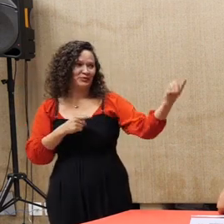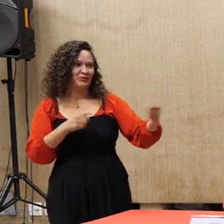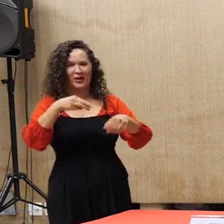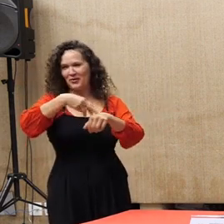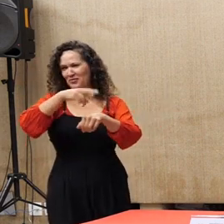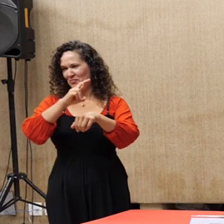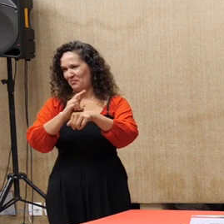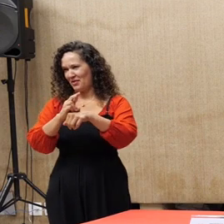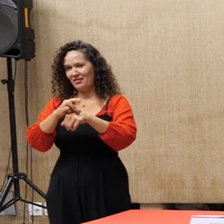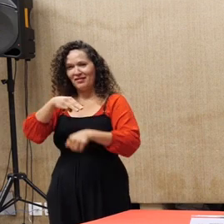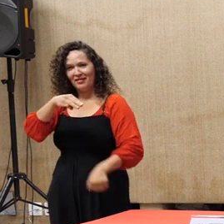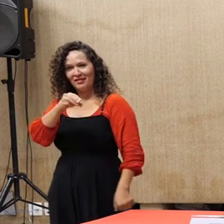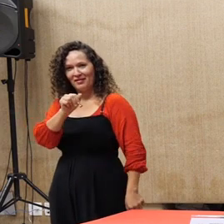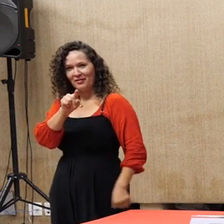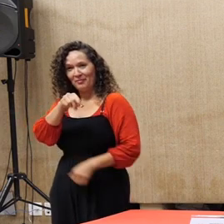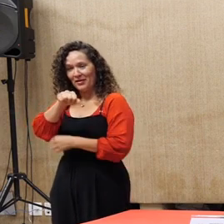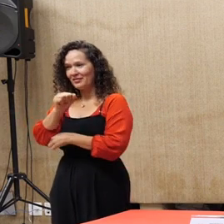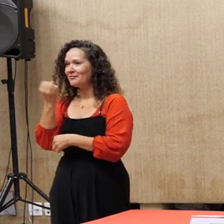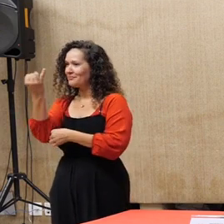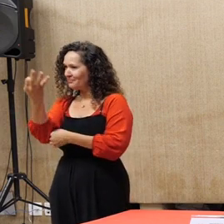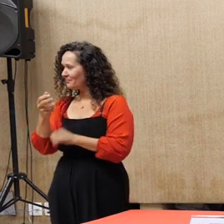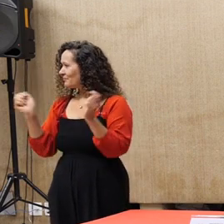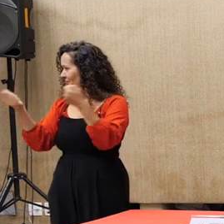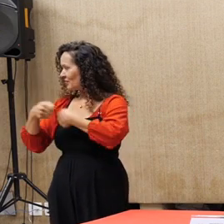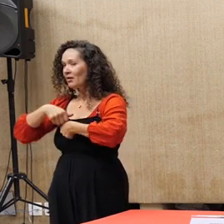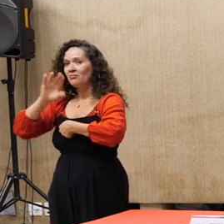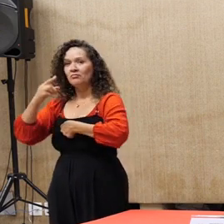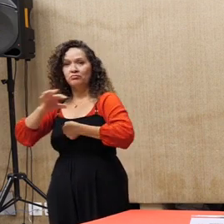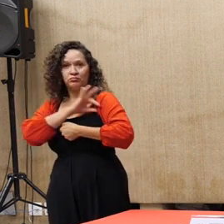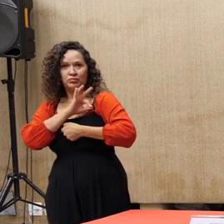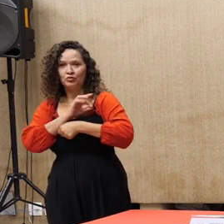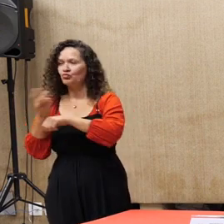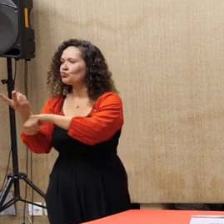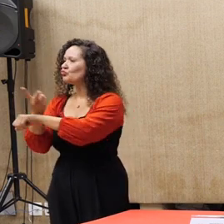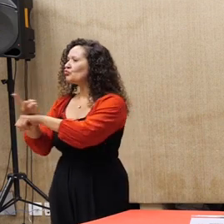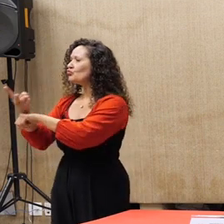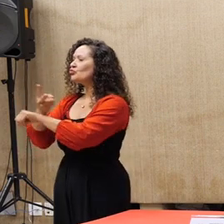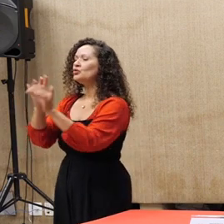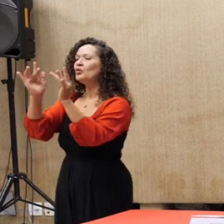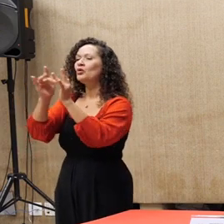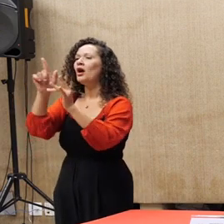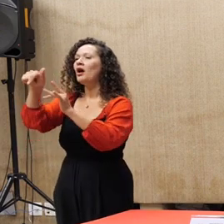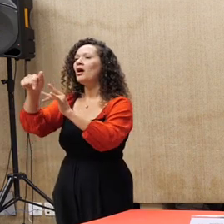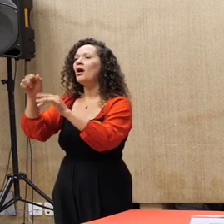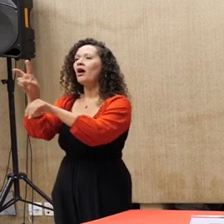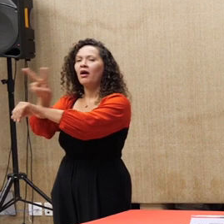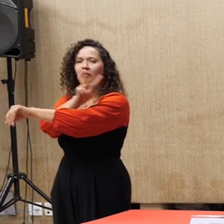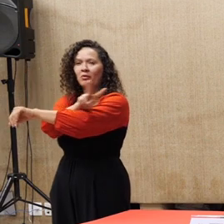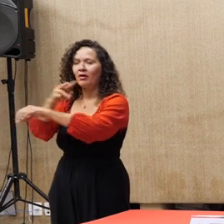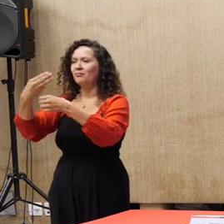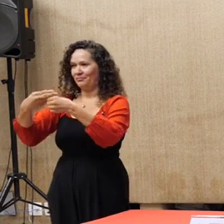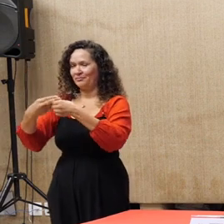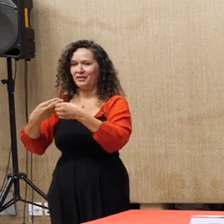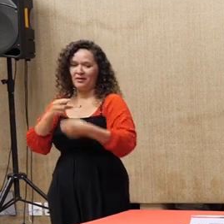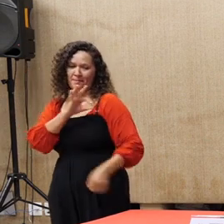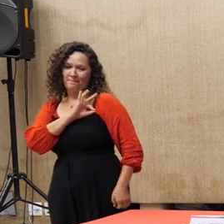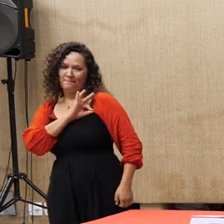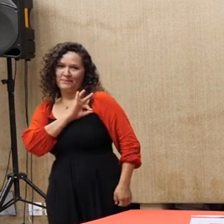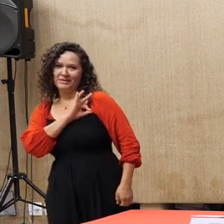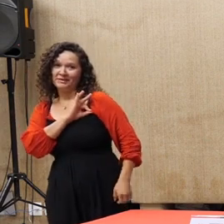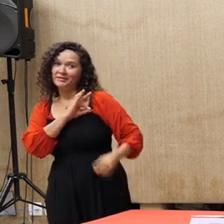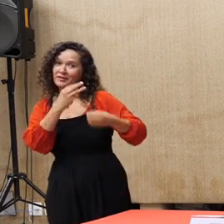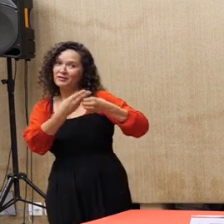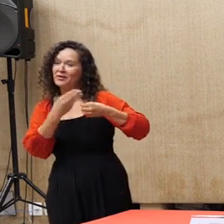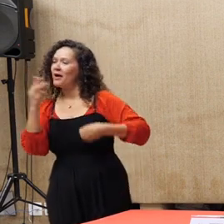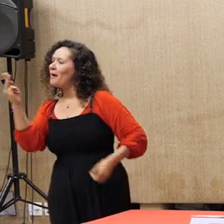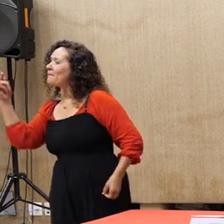mestre Mariano, falou que quem tem mais capacidade de fazer policiamento de proximidade é a polícia municipal, não é a PM. A PM